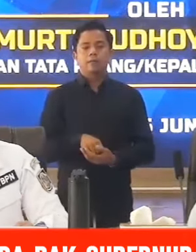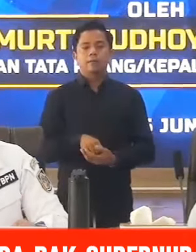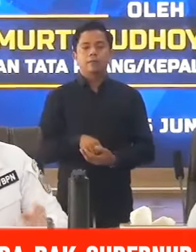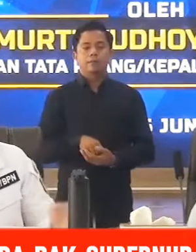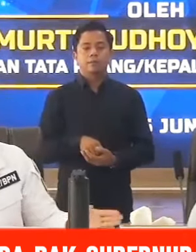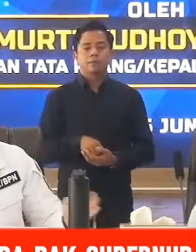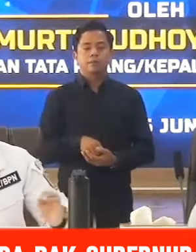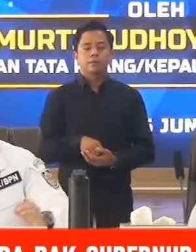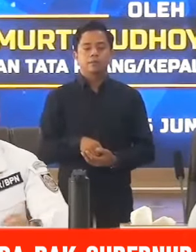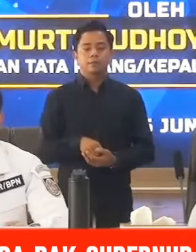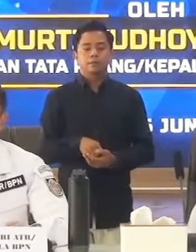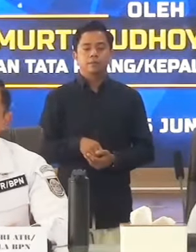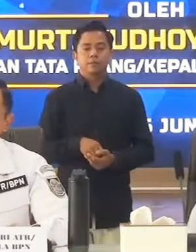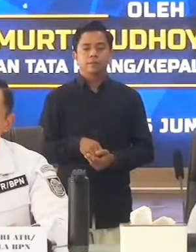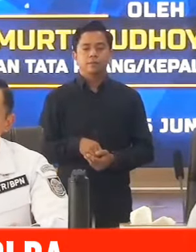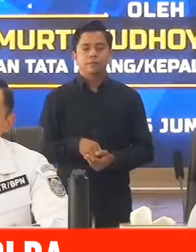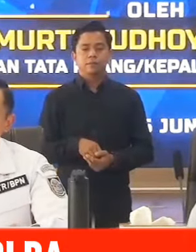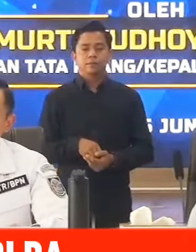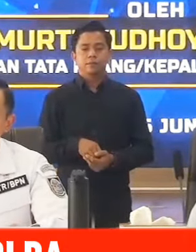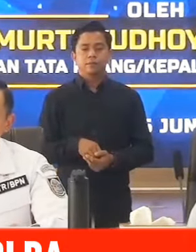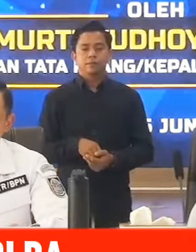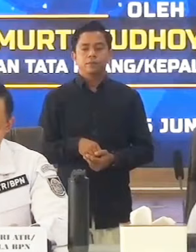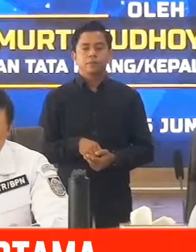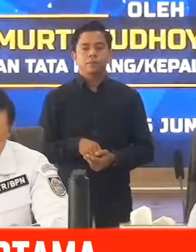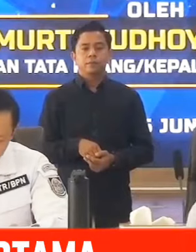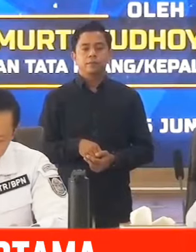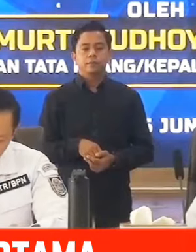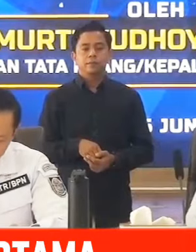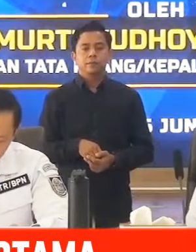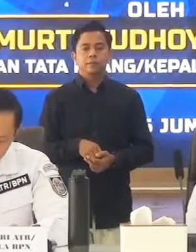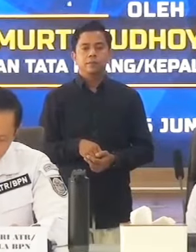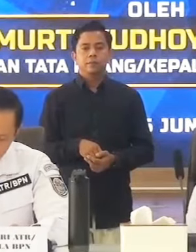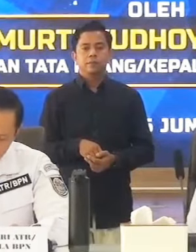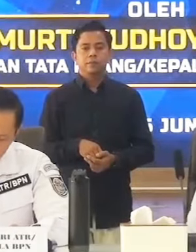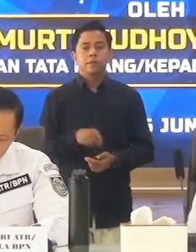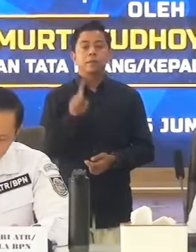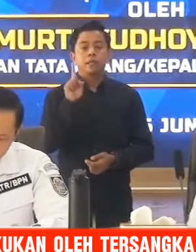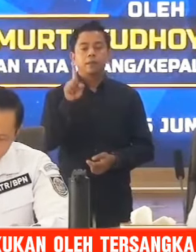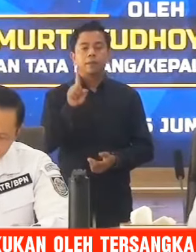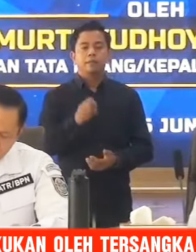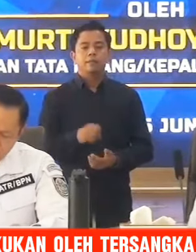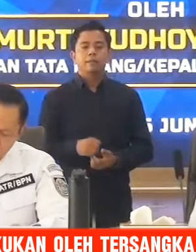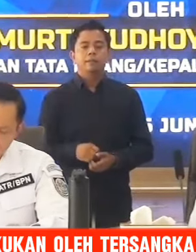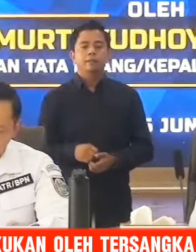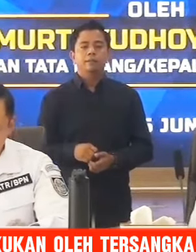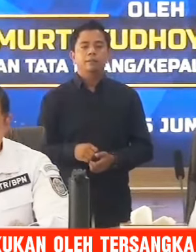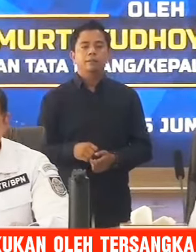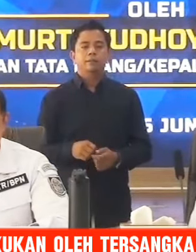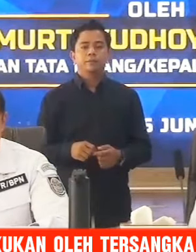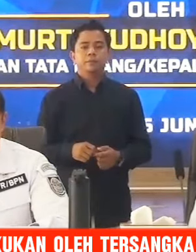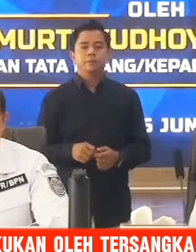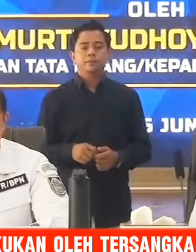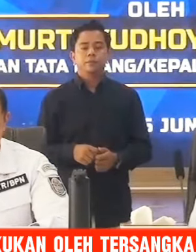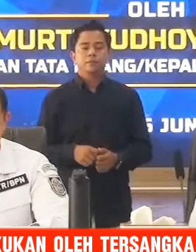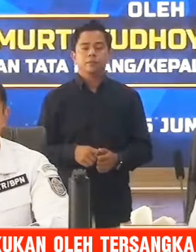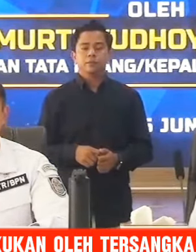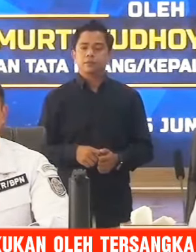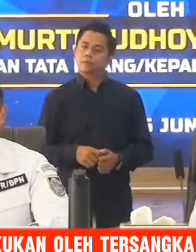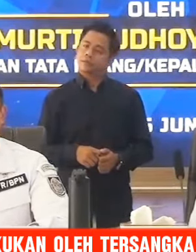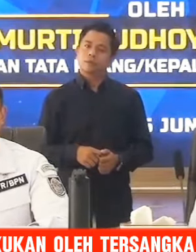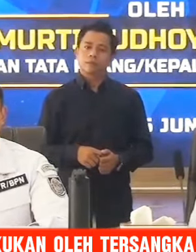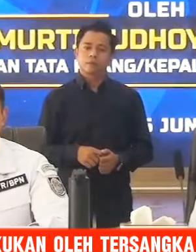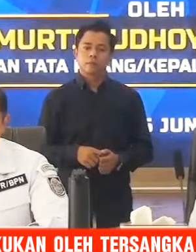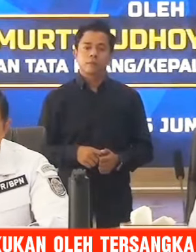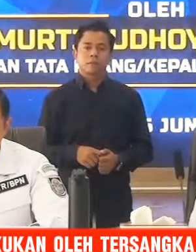Sekaligus kami laporkan kepada Pak Gubernur dan Pak Kapolda bahwa yang pertama, terkait perkara mafia tanah yang dilakukan oleh